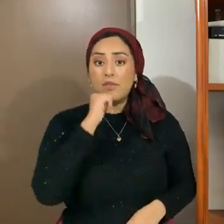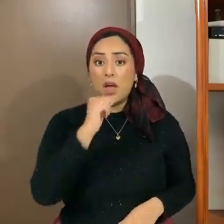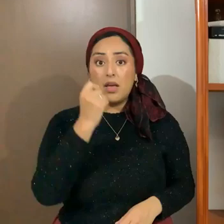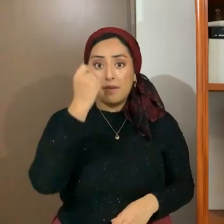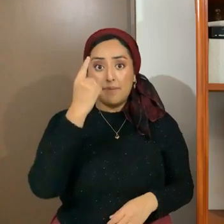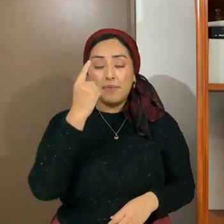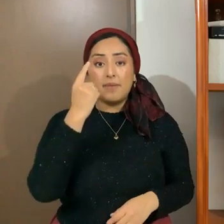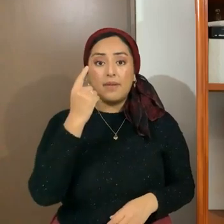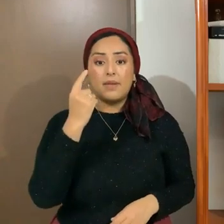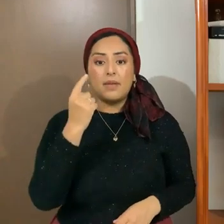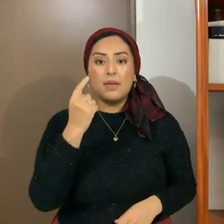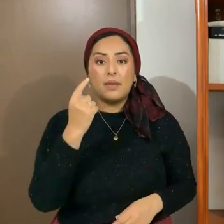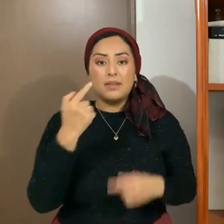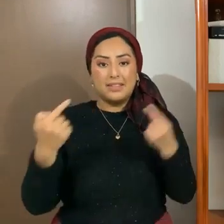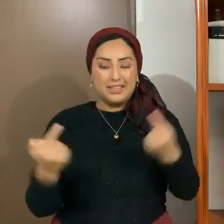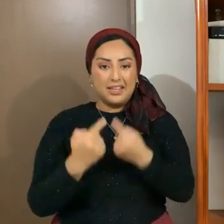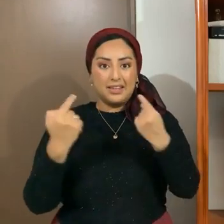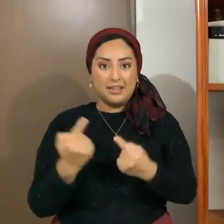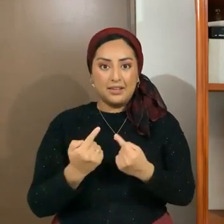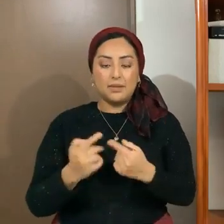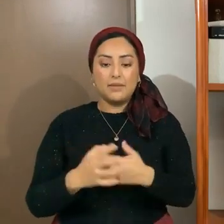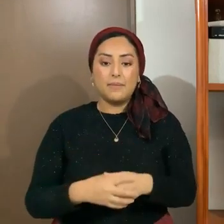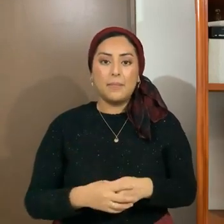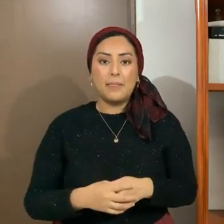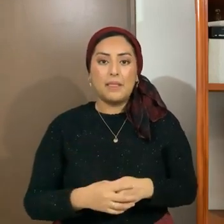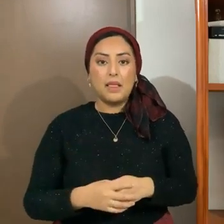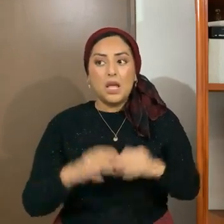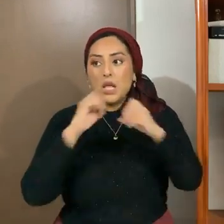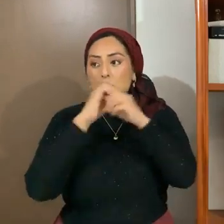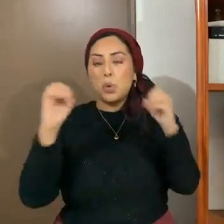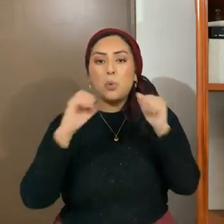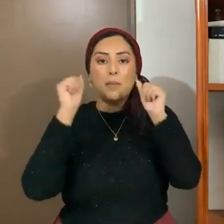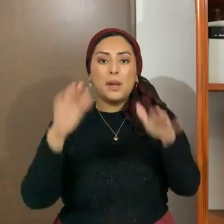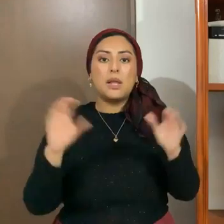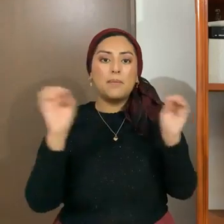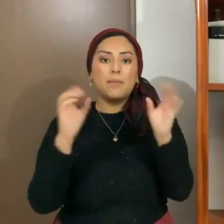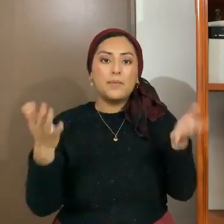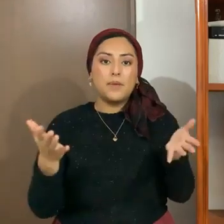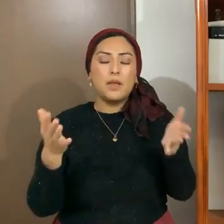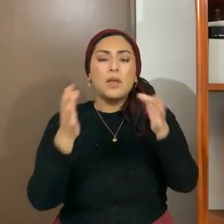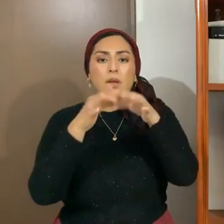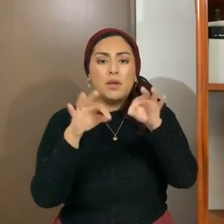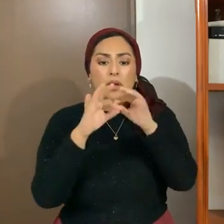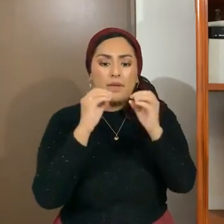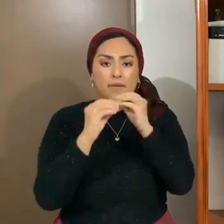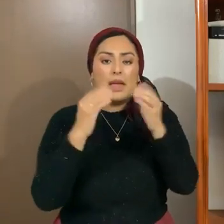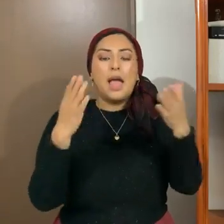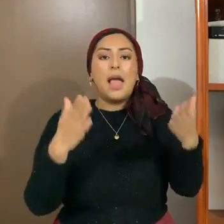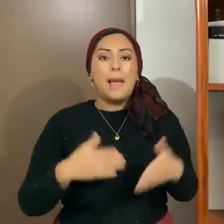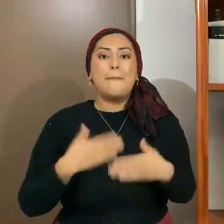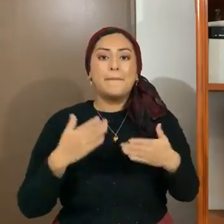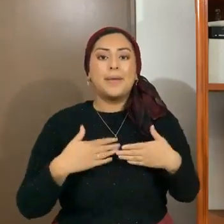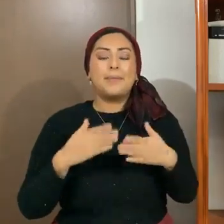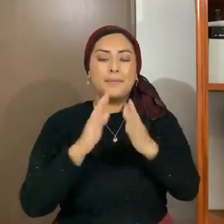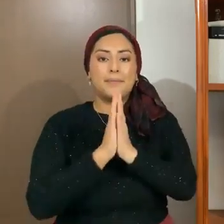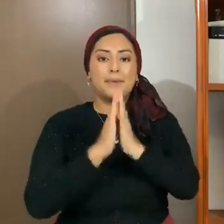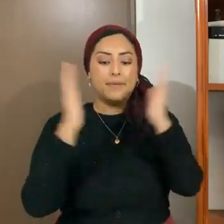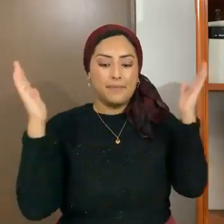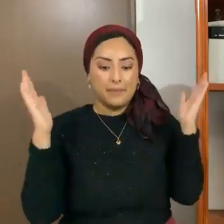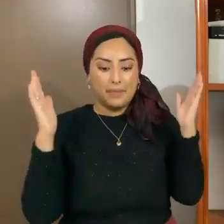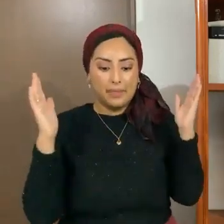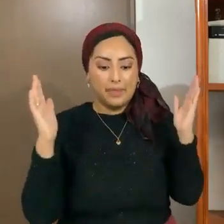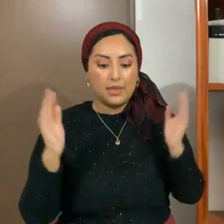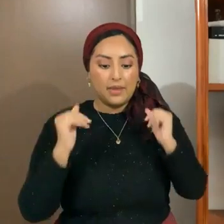no se aparta, como está escrito en Proverbios, no hay bendición. Entonces, a arreglar y a gozarnos los Kadoshim. Hagamos una